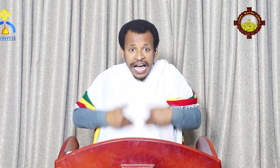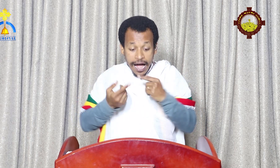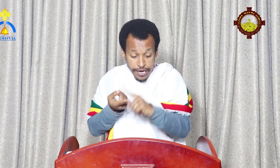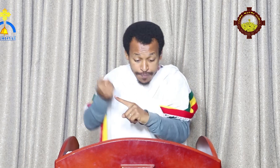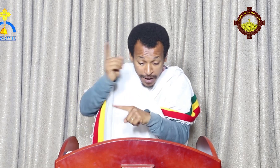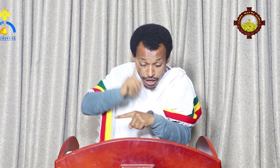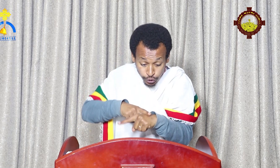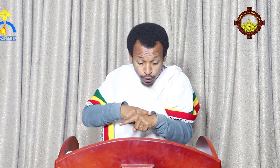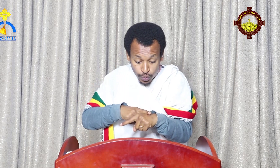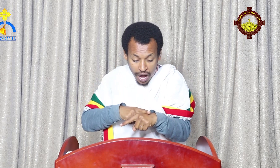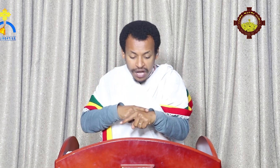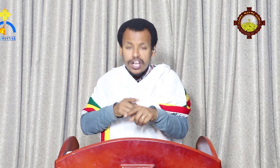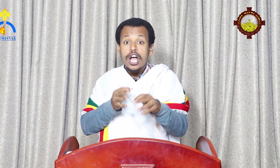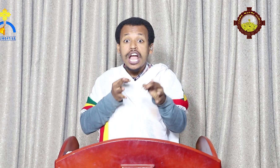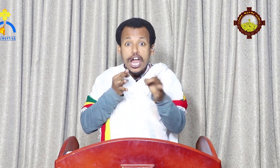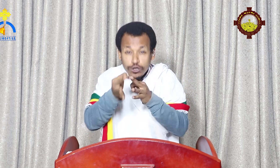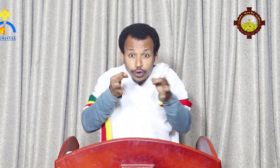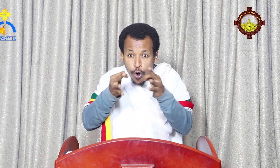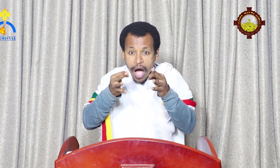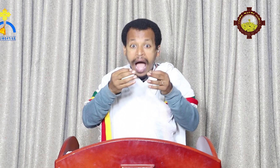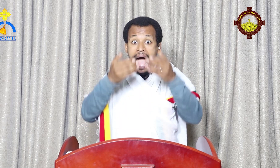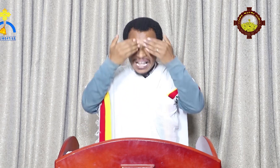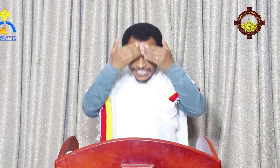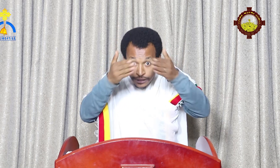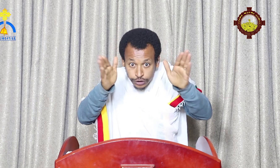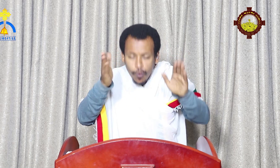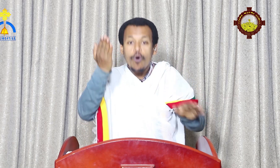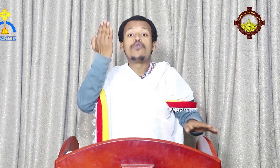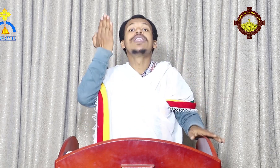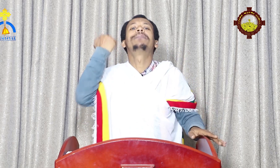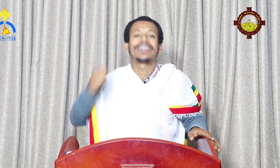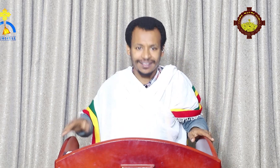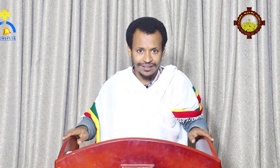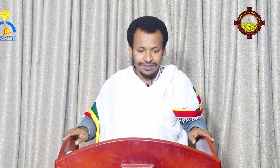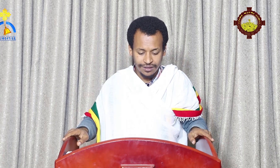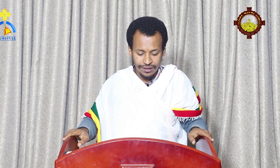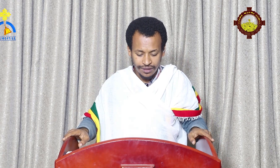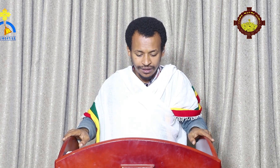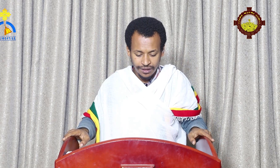እንሳ እንመለሱ ገልሶ አስከልስቦ ነበረ።